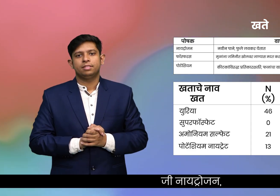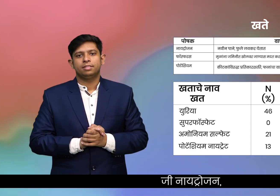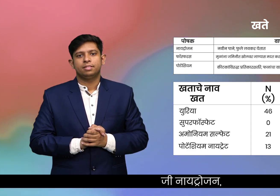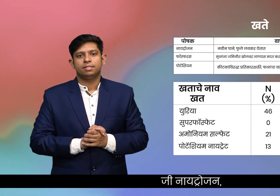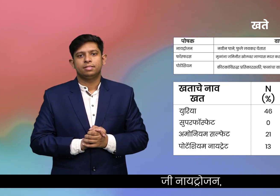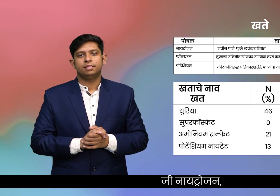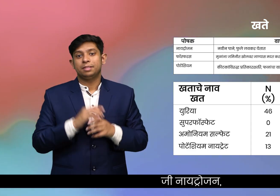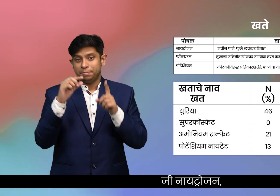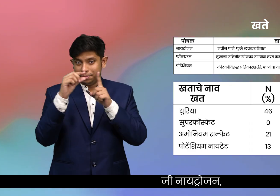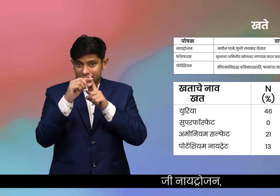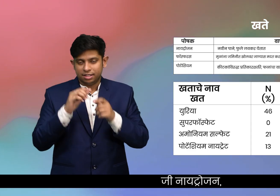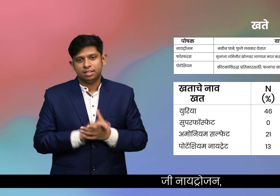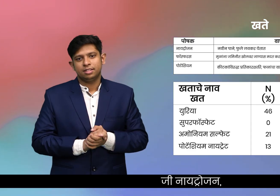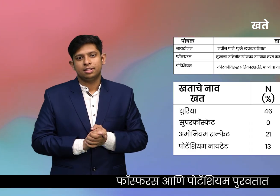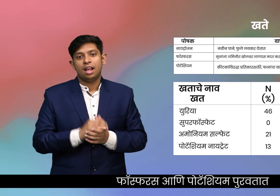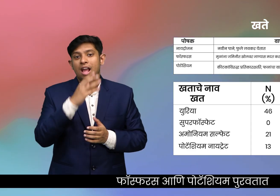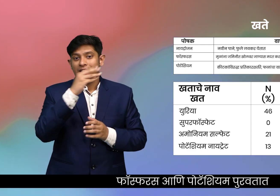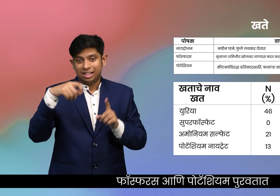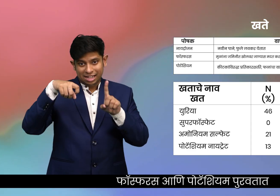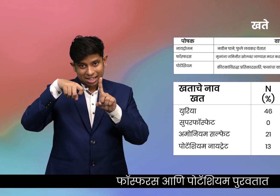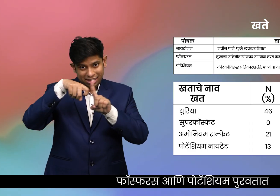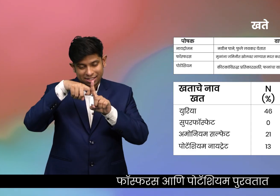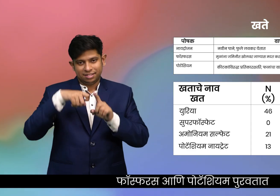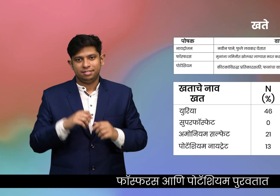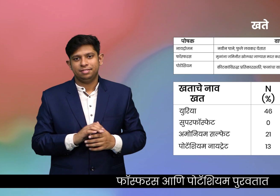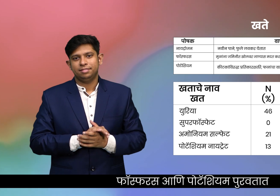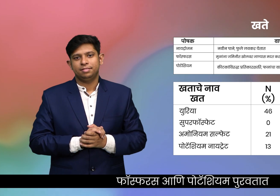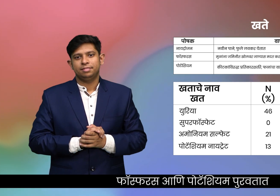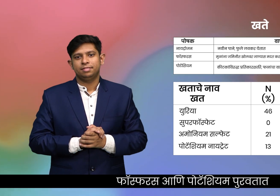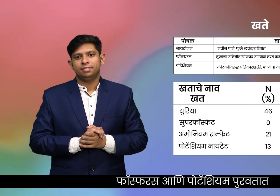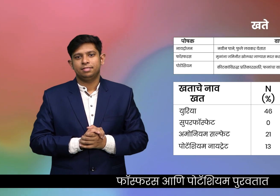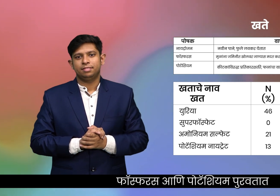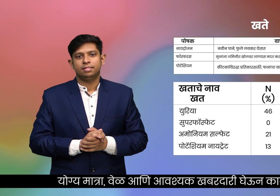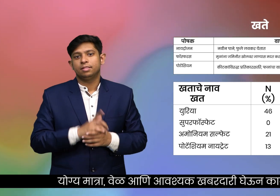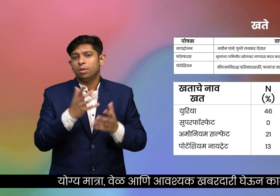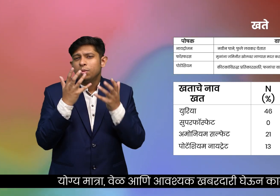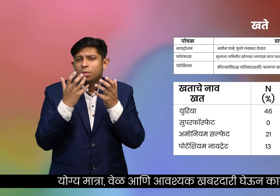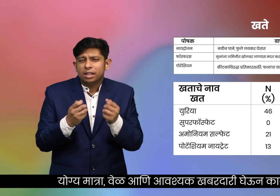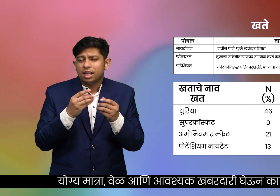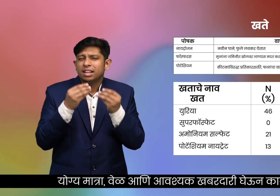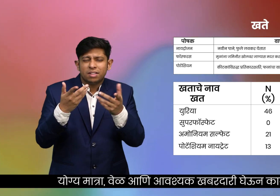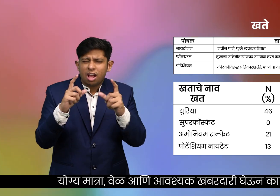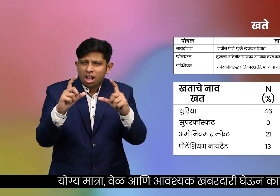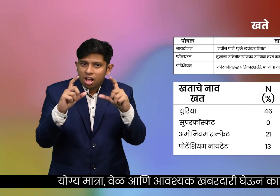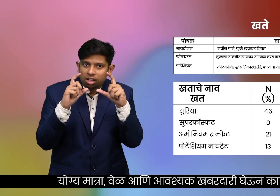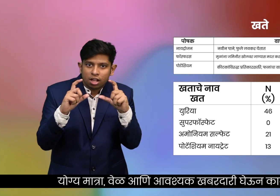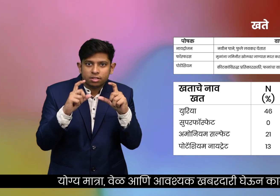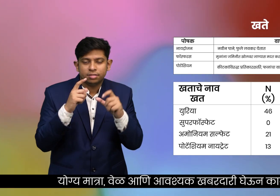जी नायट्रोजन, फॉस्फरस आणि पोटॅशियम पुरवतात. योग्य मात्रा, वेळ,